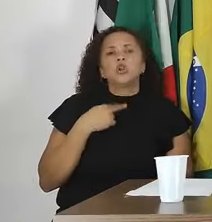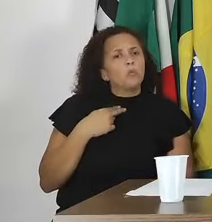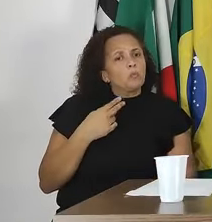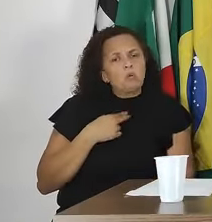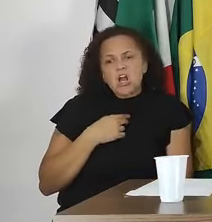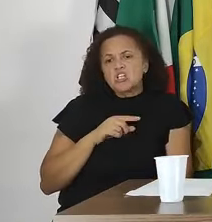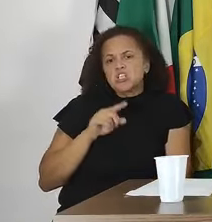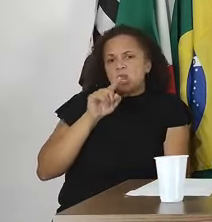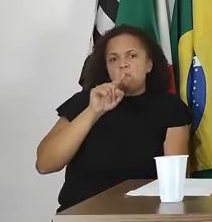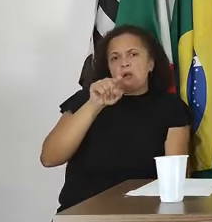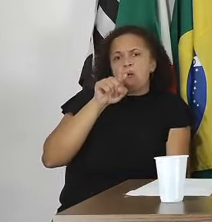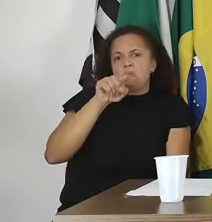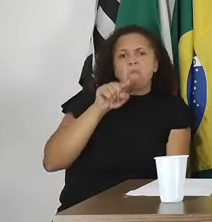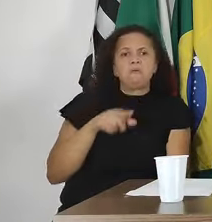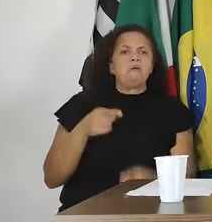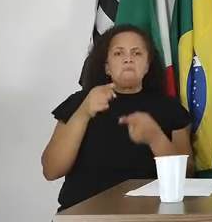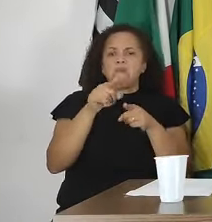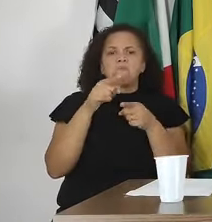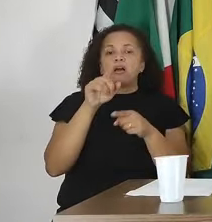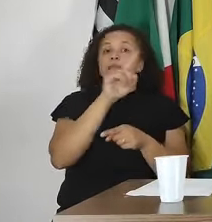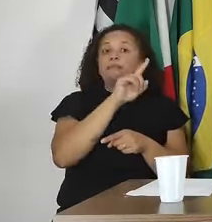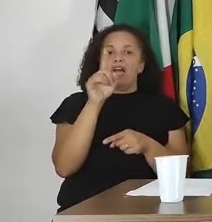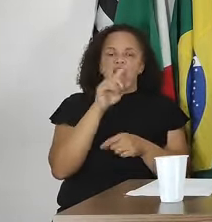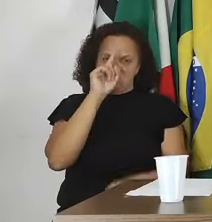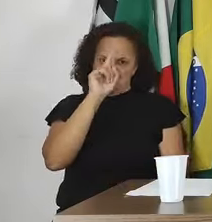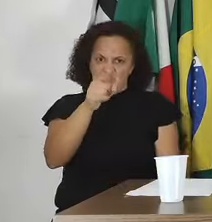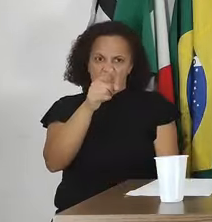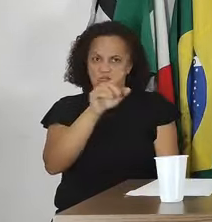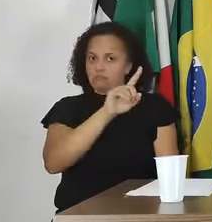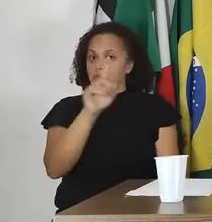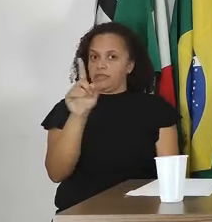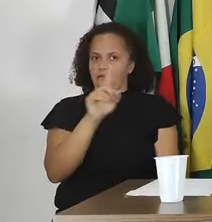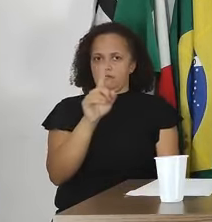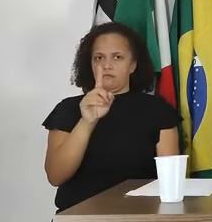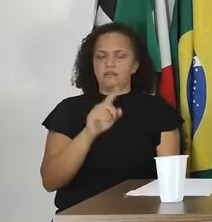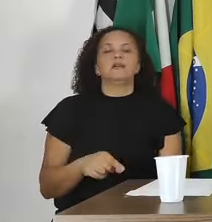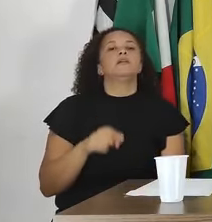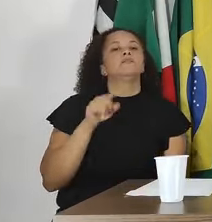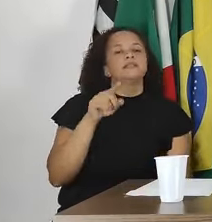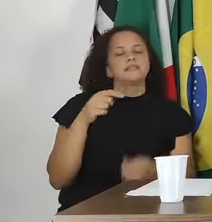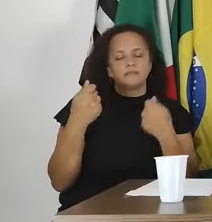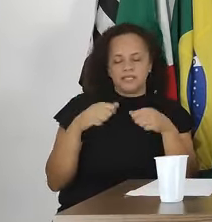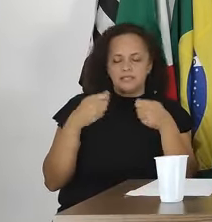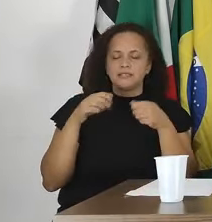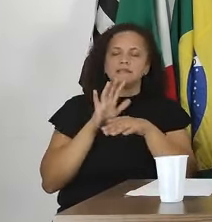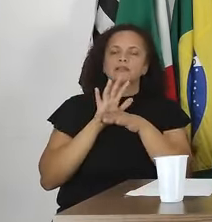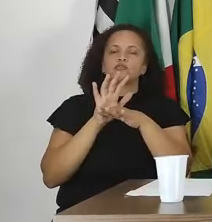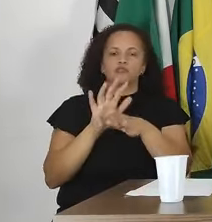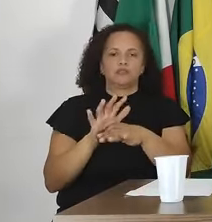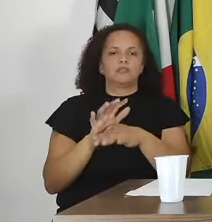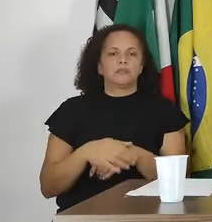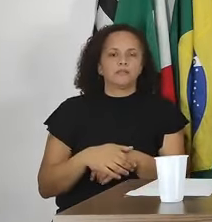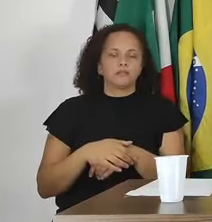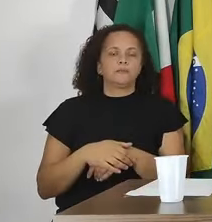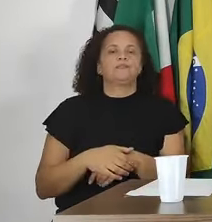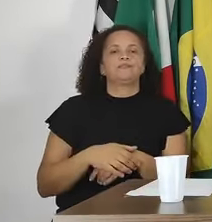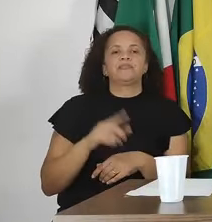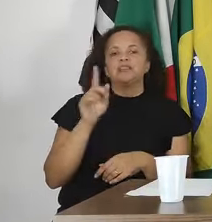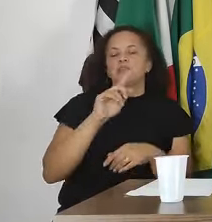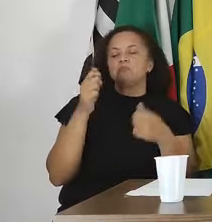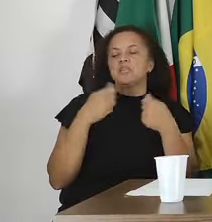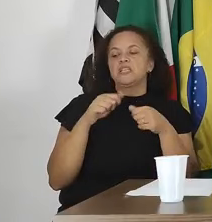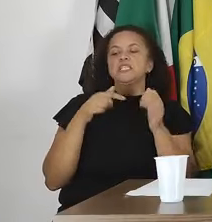apontar. Deus falou através da boca de Paulo, não aponta, vocês podem ajudar internamente aqui, não precisa levar aos